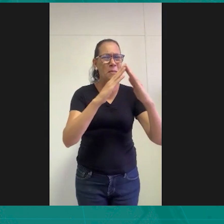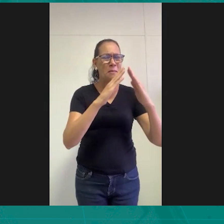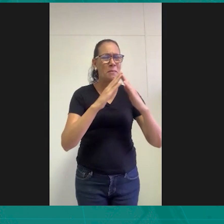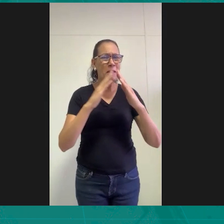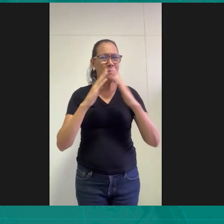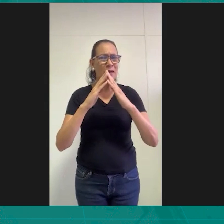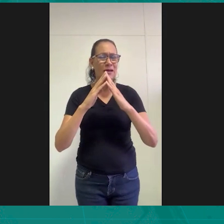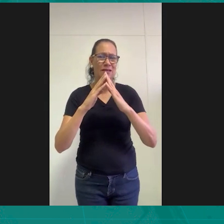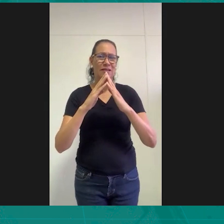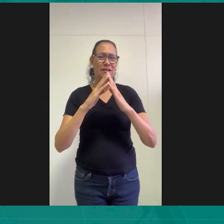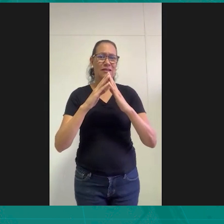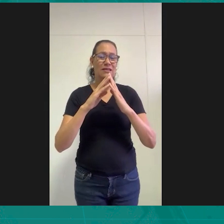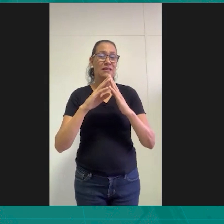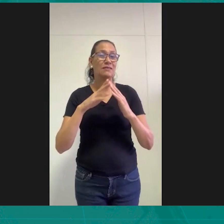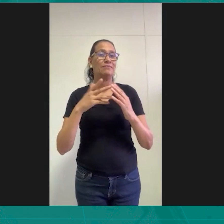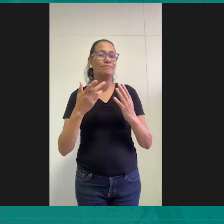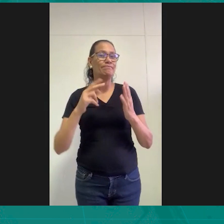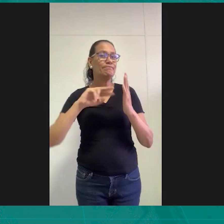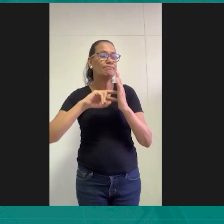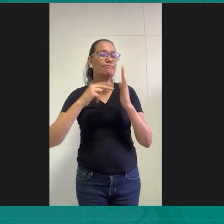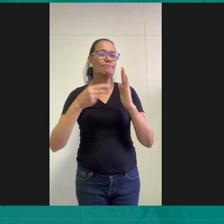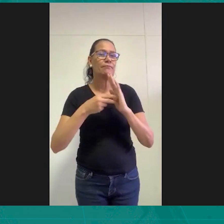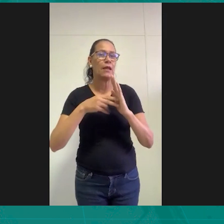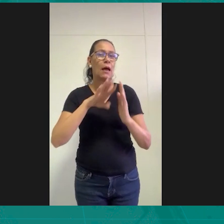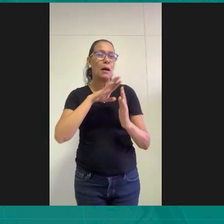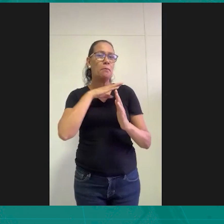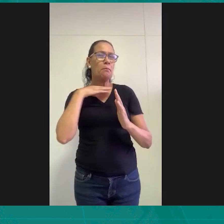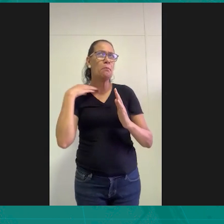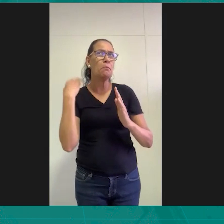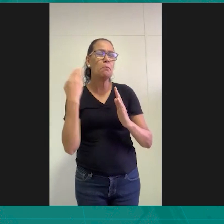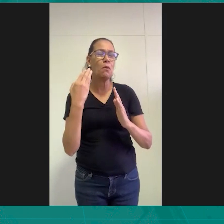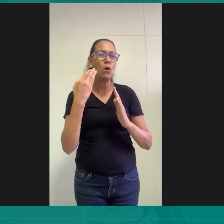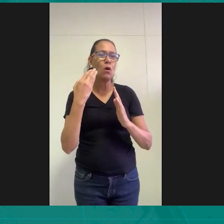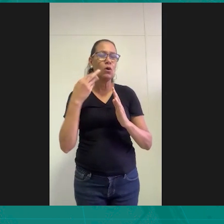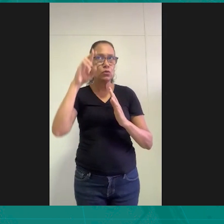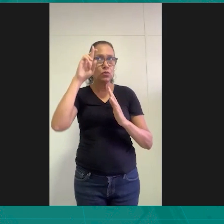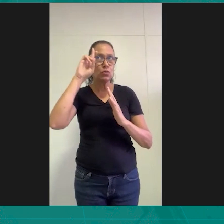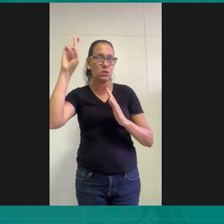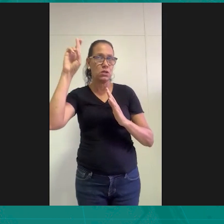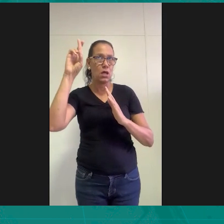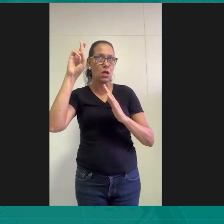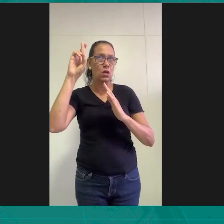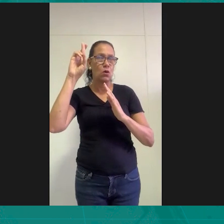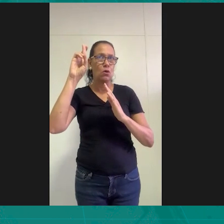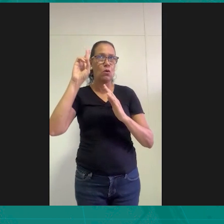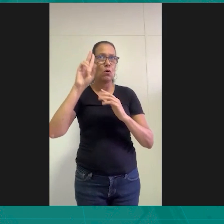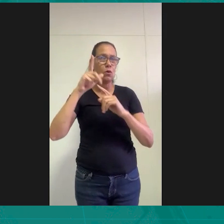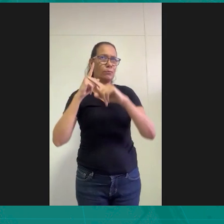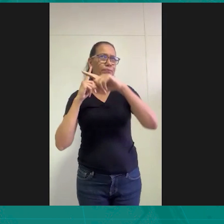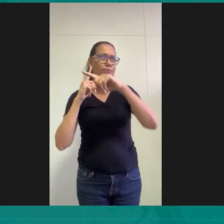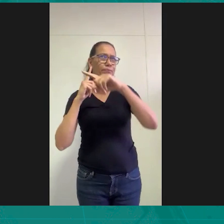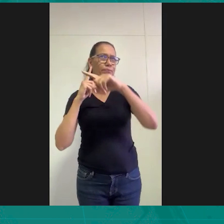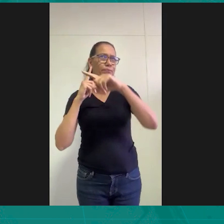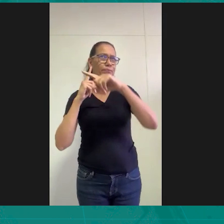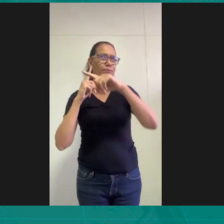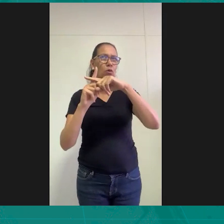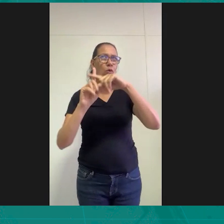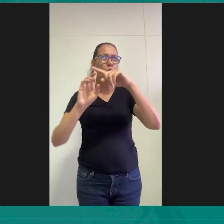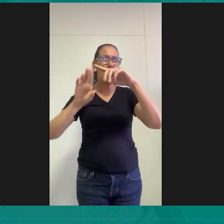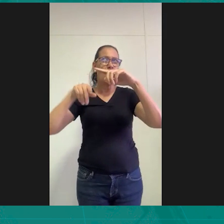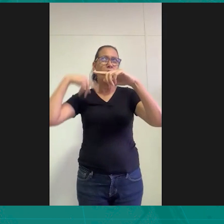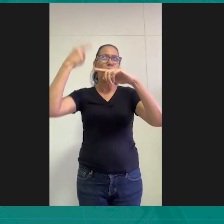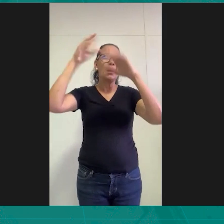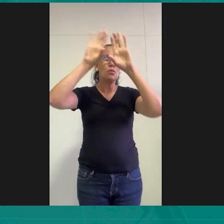Senhor, ele iria para o céu e lá ele prepararia, né, mansões celestiais, uma